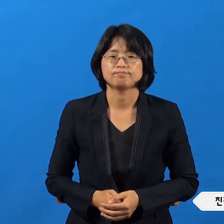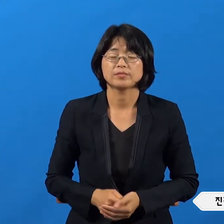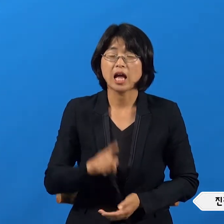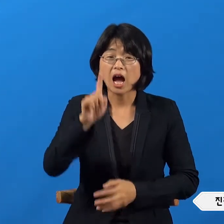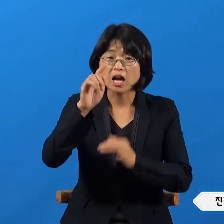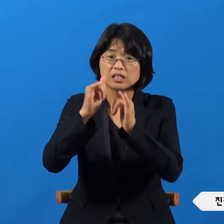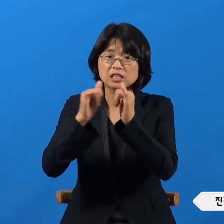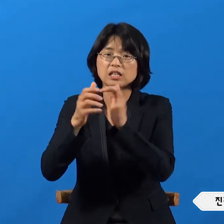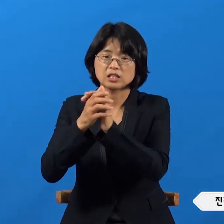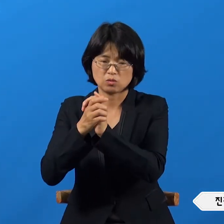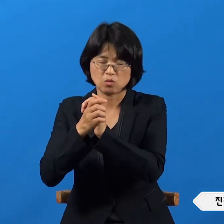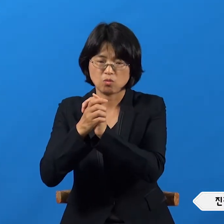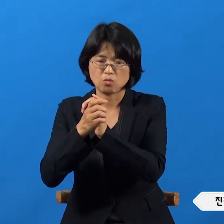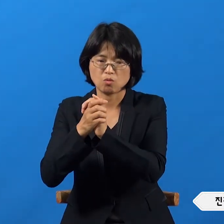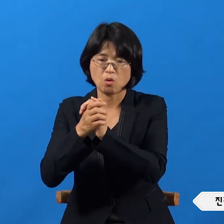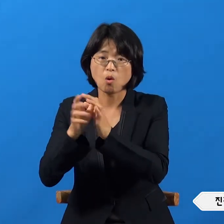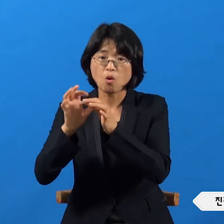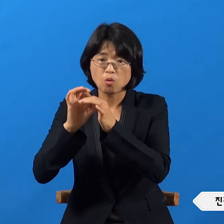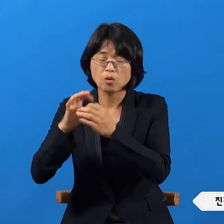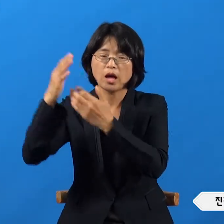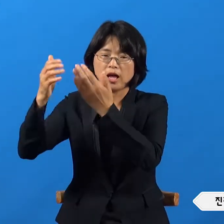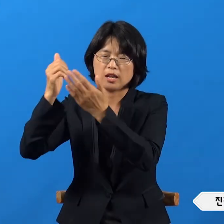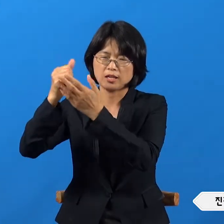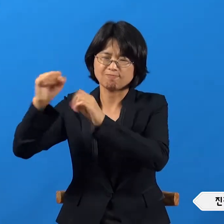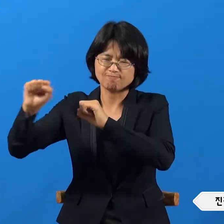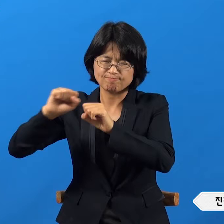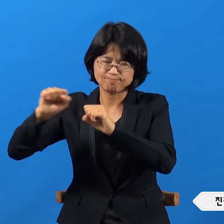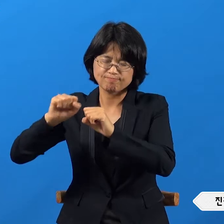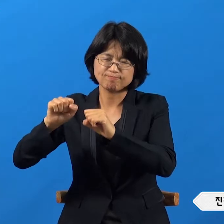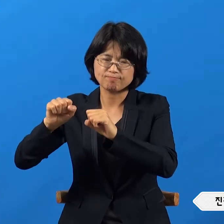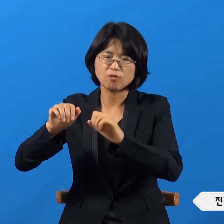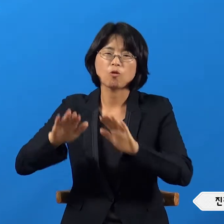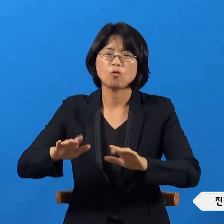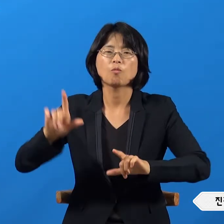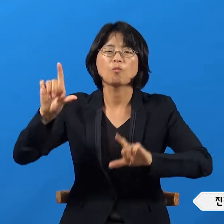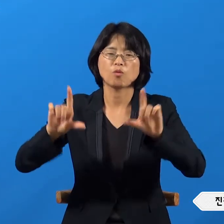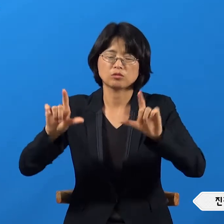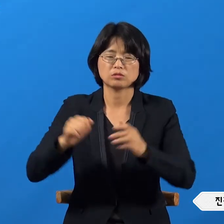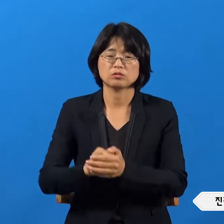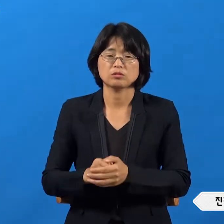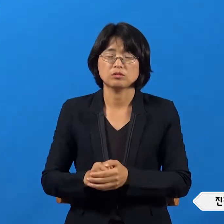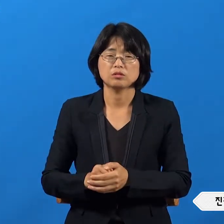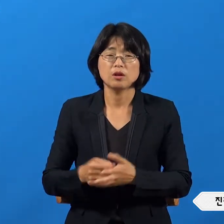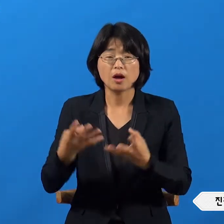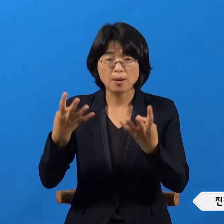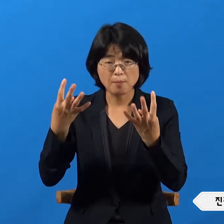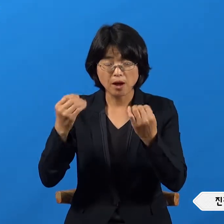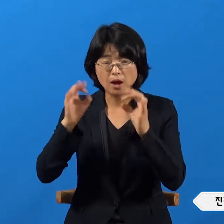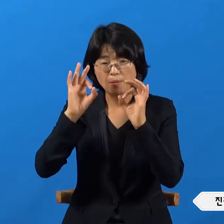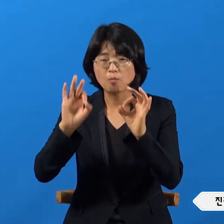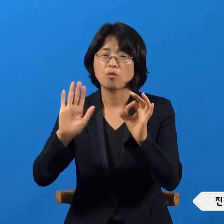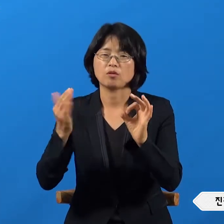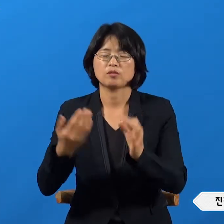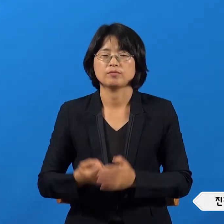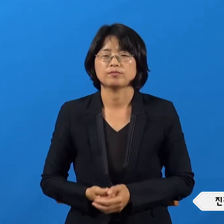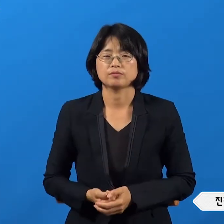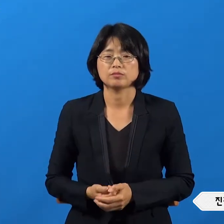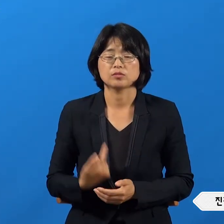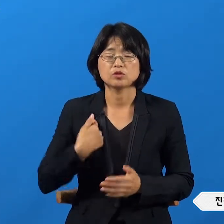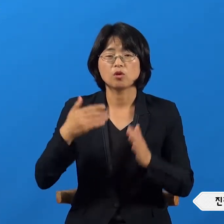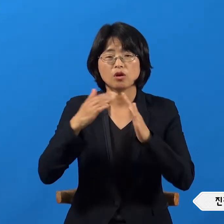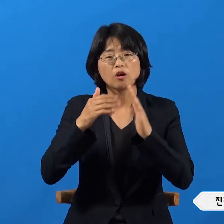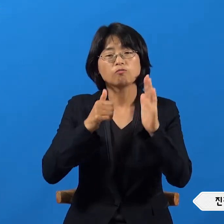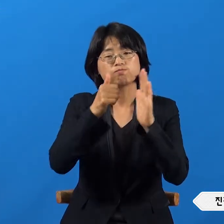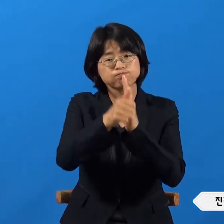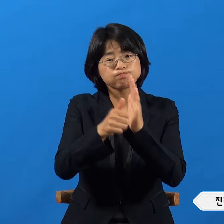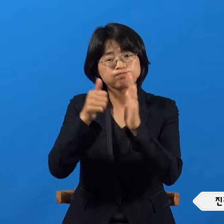하나님의 모습을 볼 때가 얼마나 많습니까? 신방 가보면 많이 듣는 기도의 간증 중에 하나가 바로